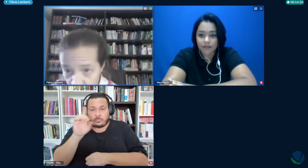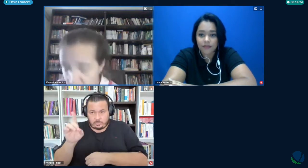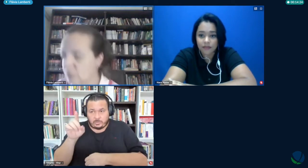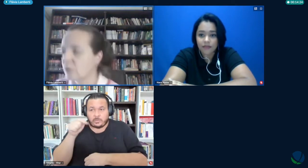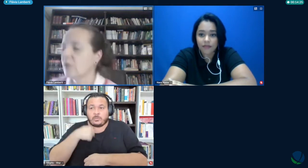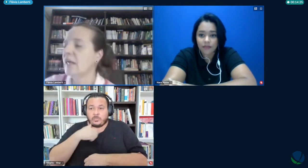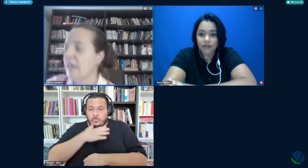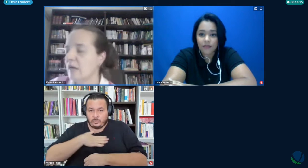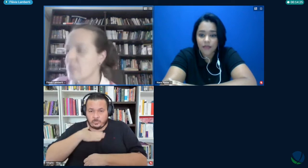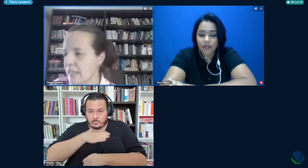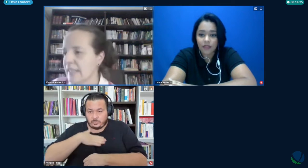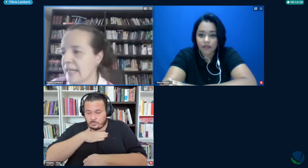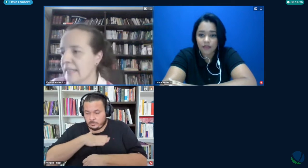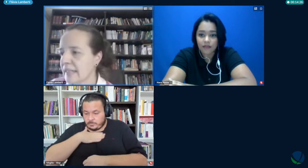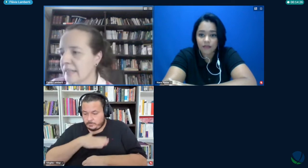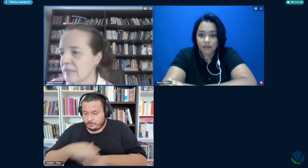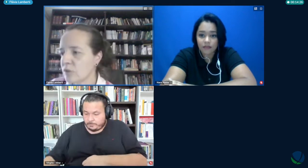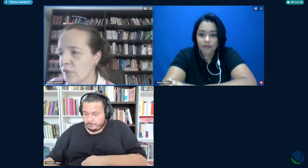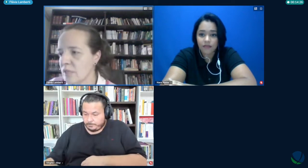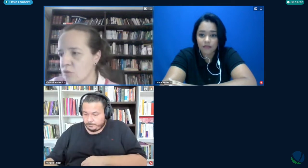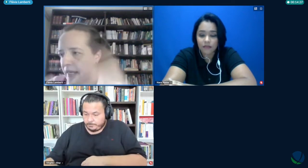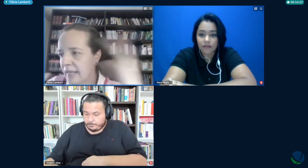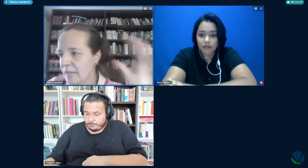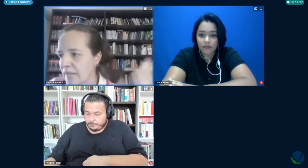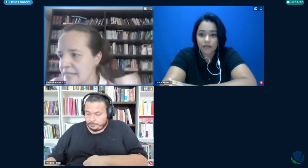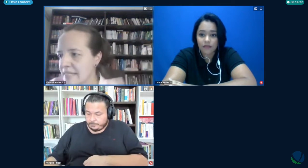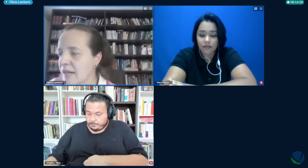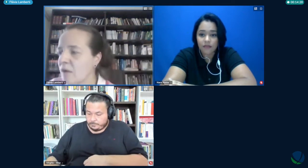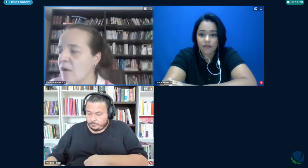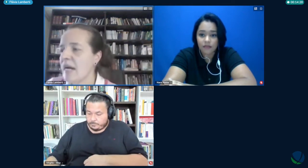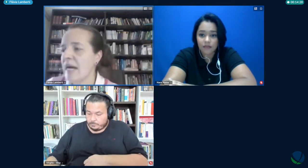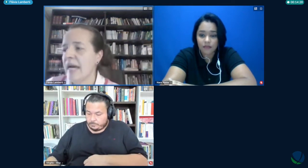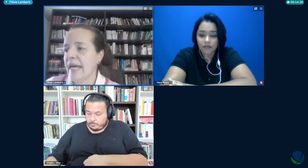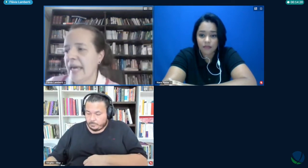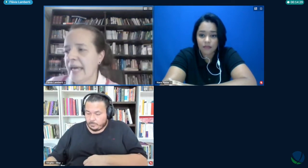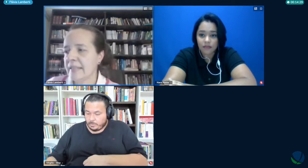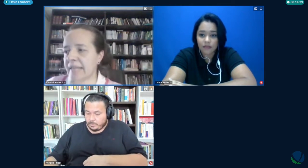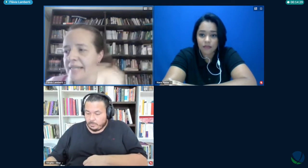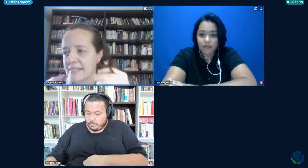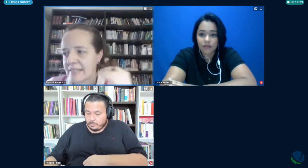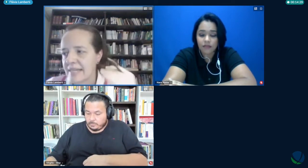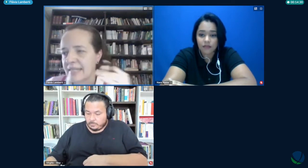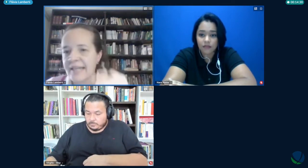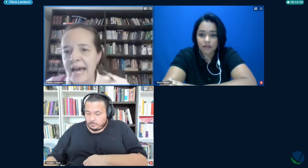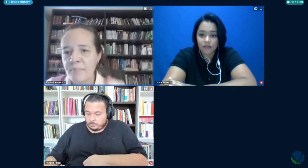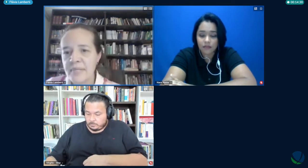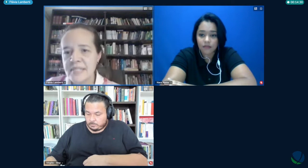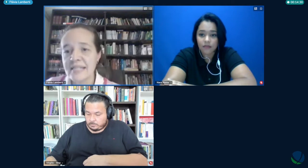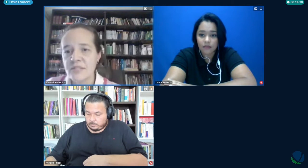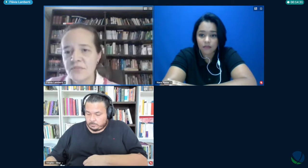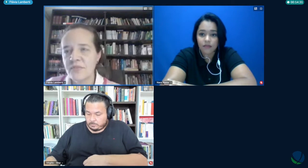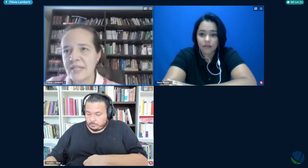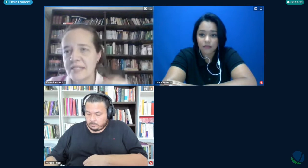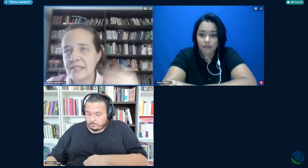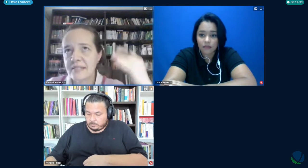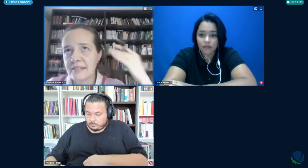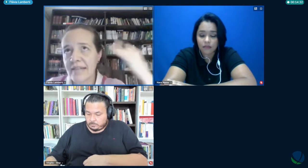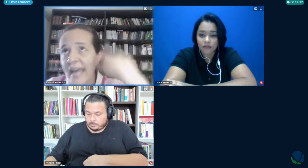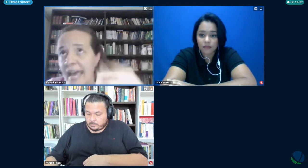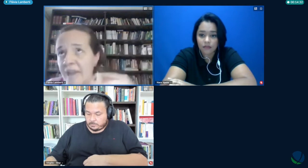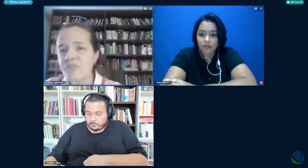Gostei muito, gostei da toda a sua elaboração, das etapas,